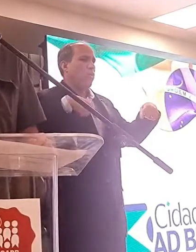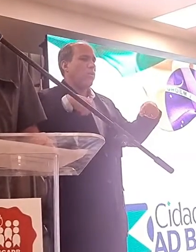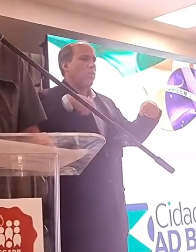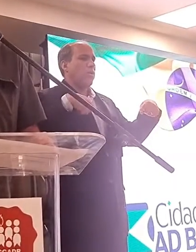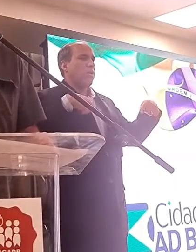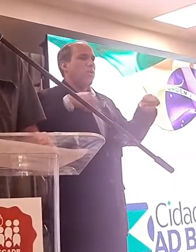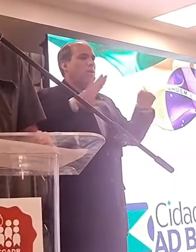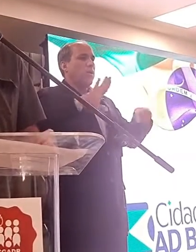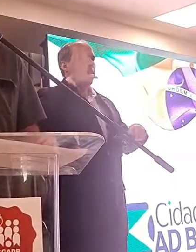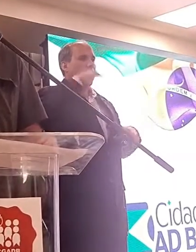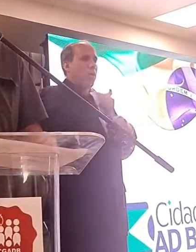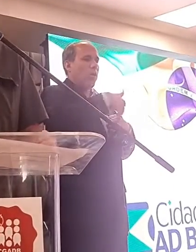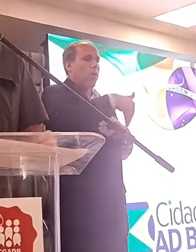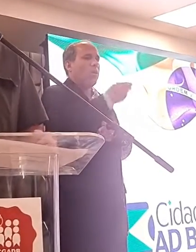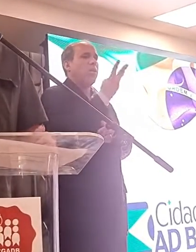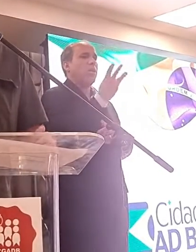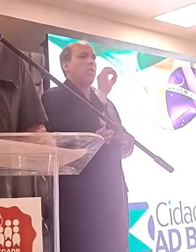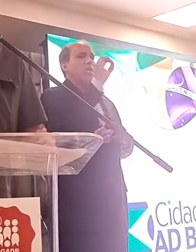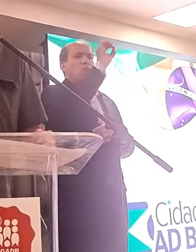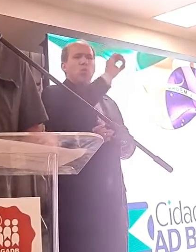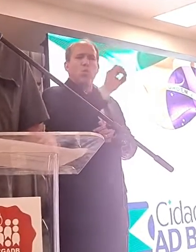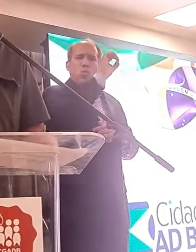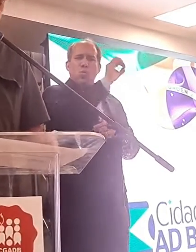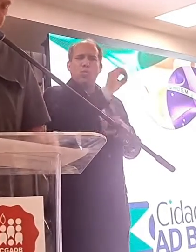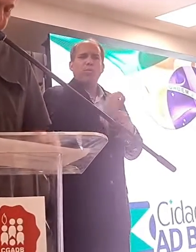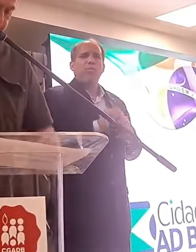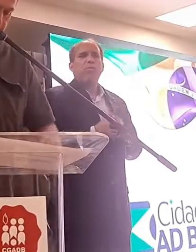dia 30 de outubro. Assim sendo,